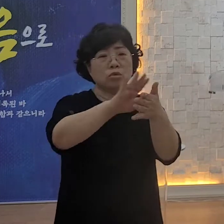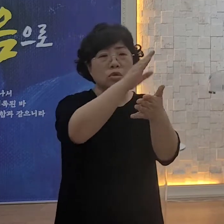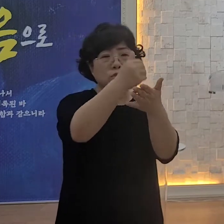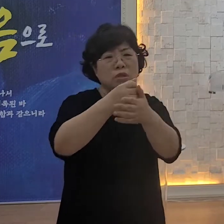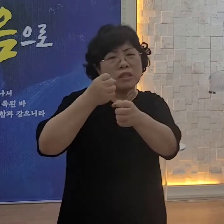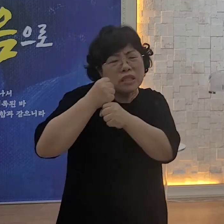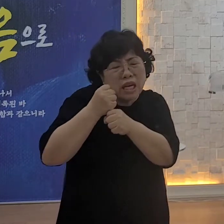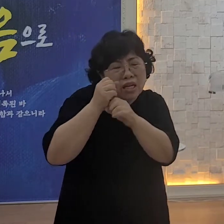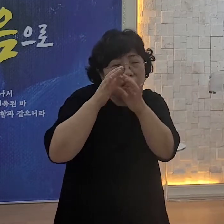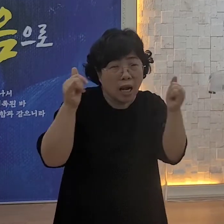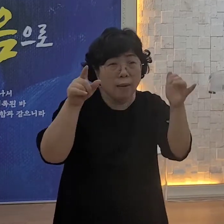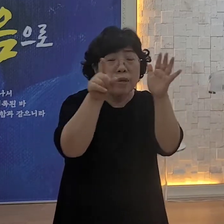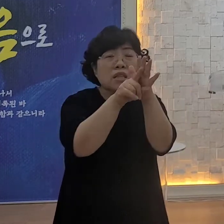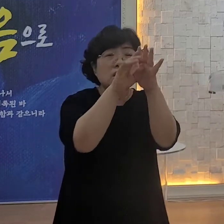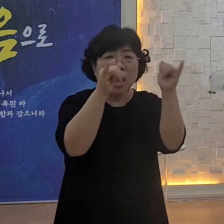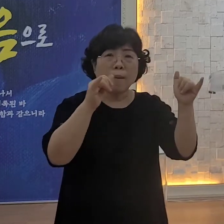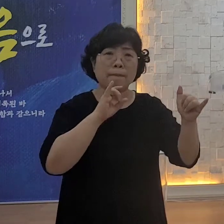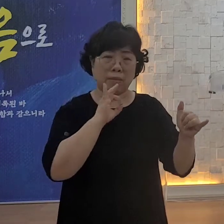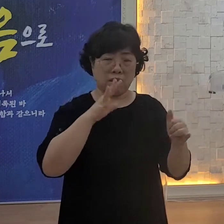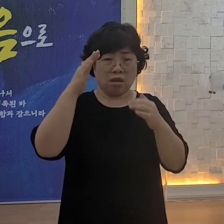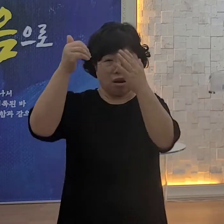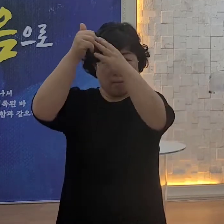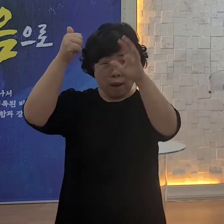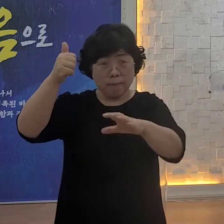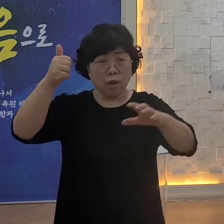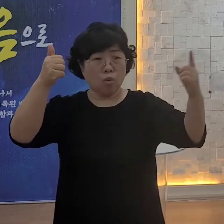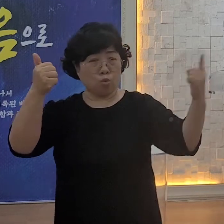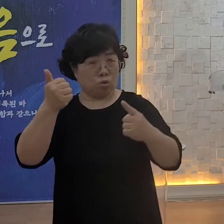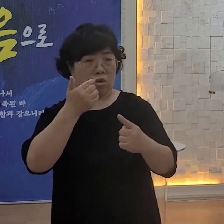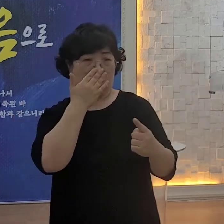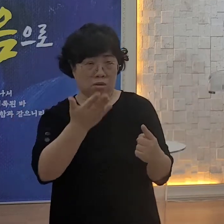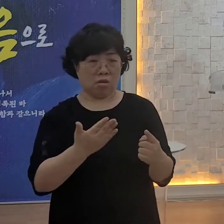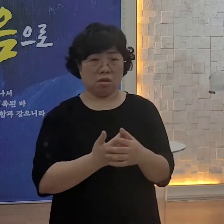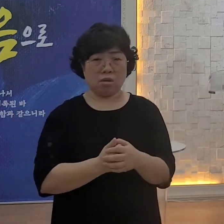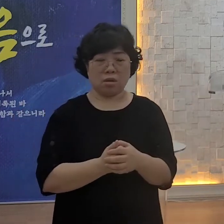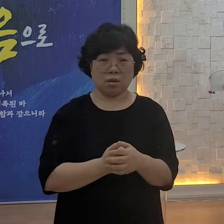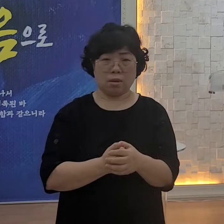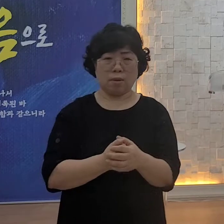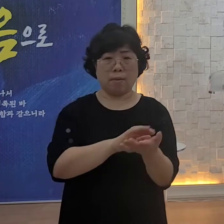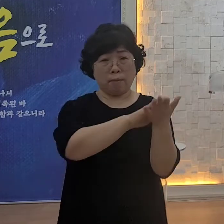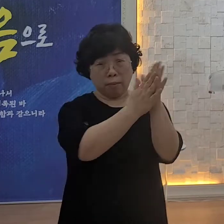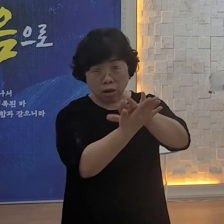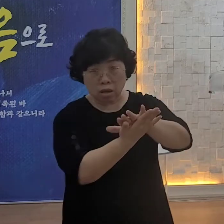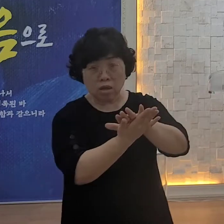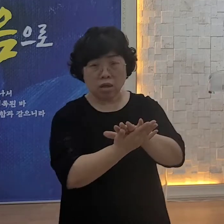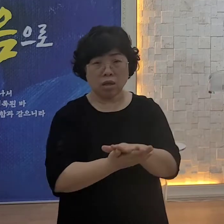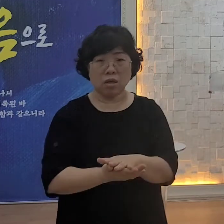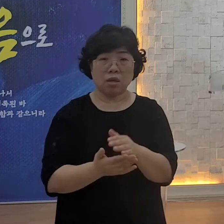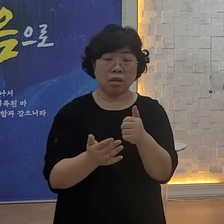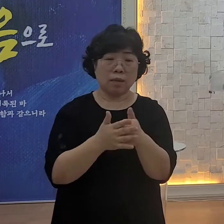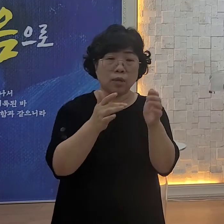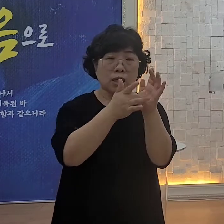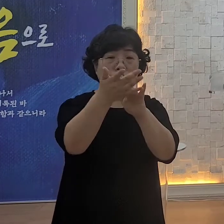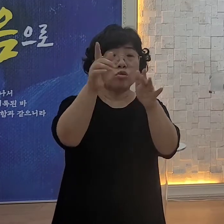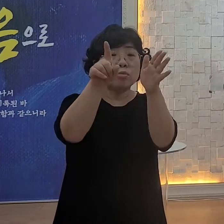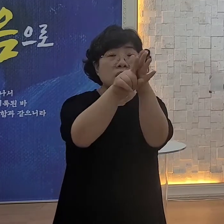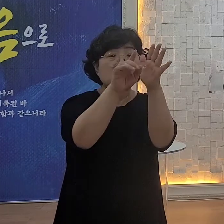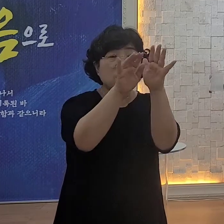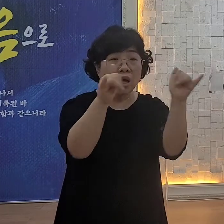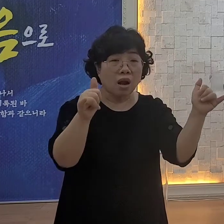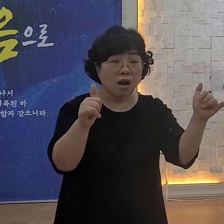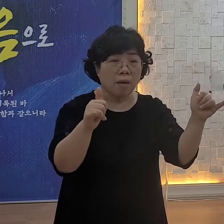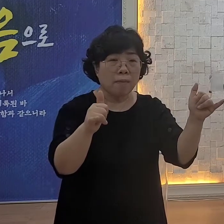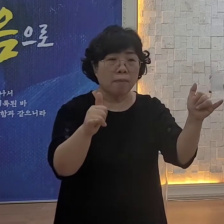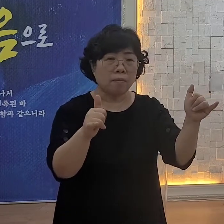나아갈 수 있는 놀라운 이 복을 받게 되었다는 거죠. 그래서 여러분, 우리 예수 믿는 사람들을 이 신약시대에 뭐라고